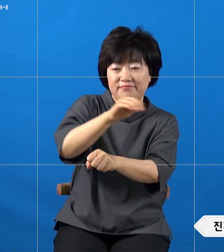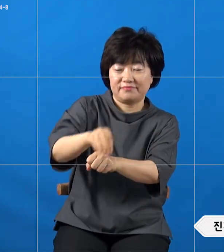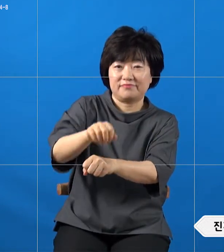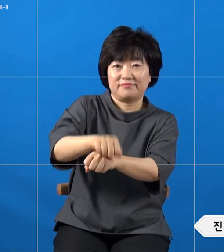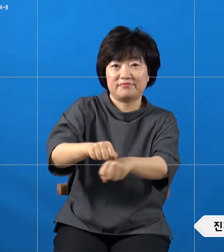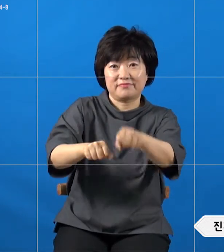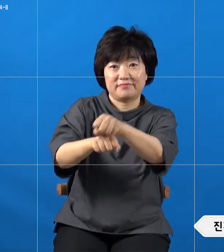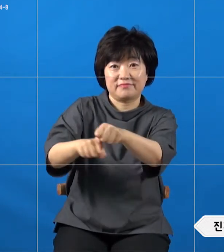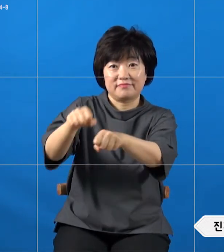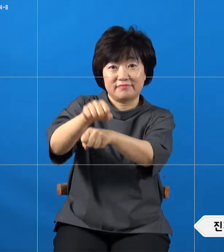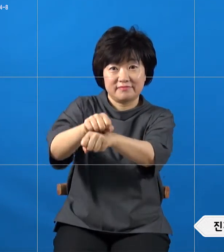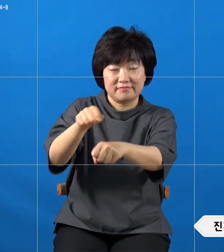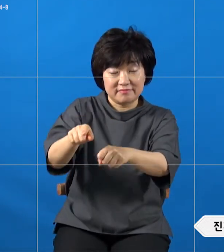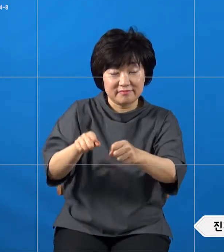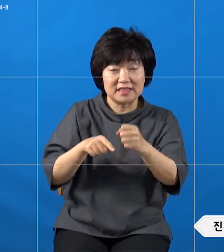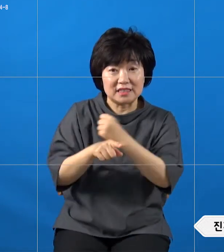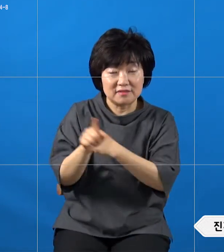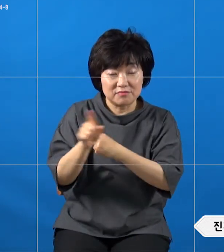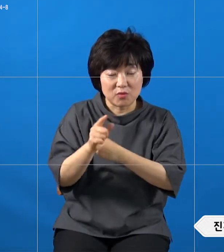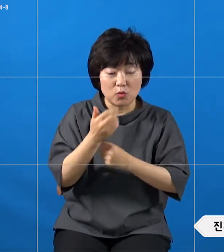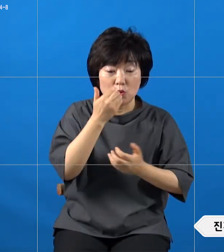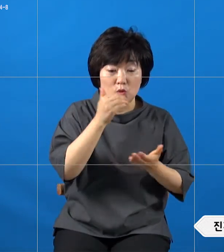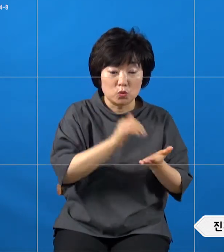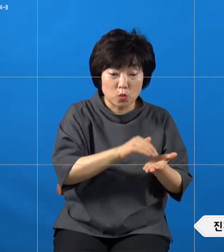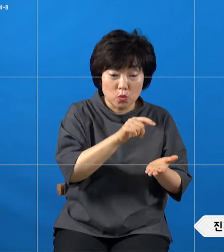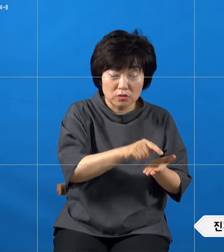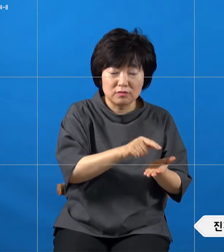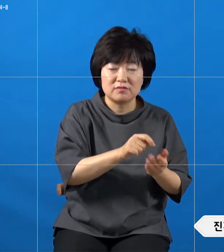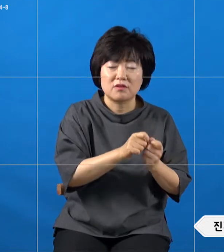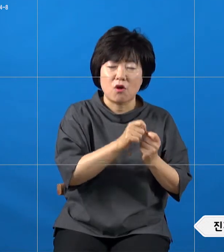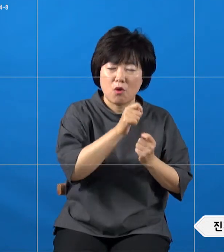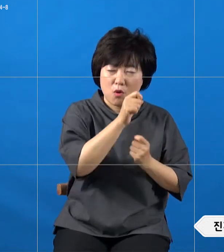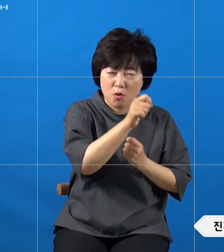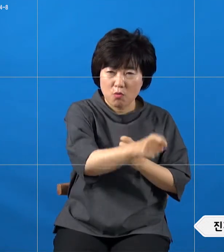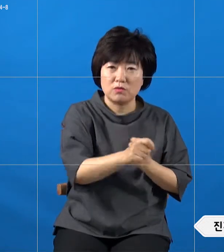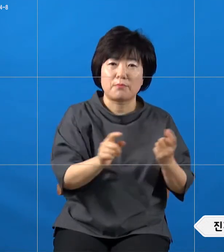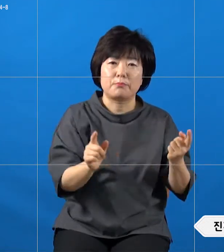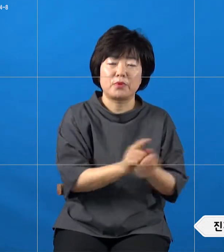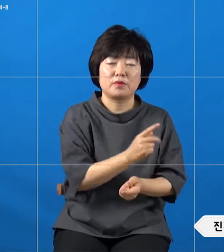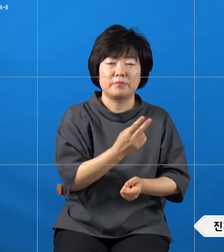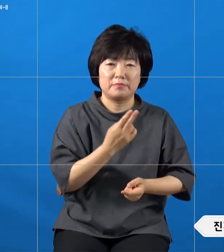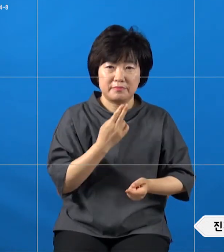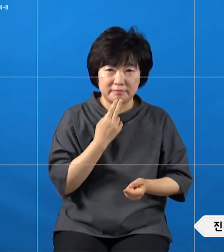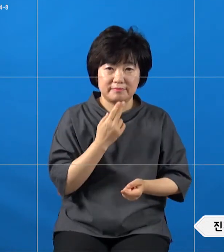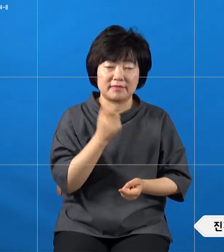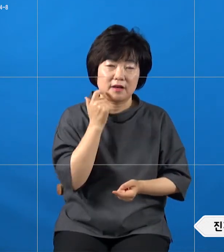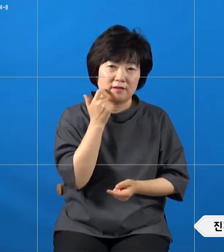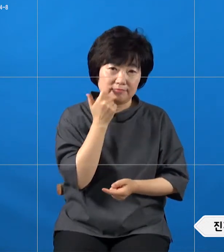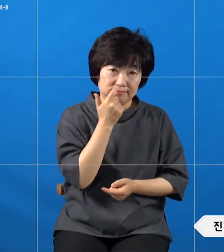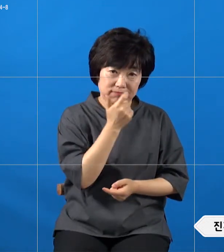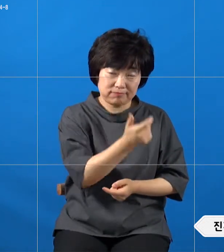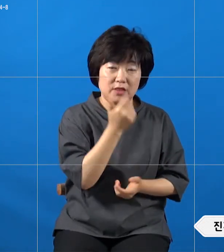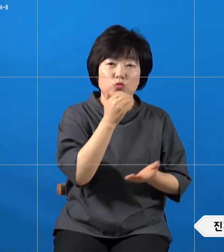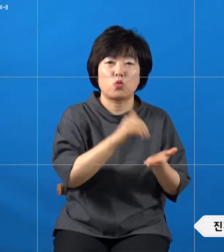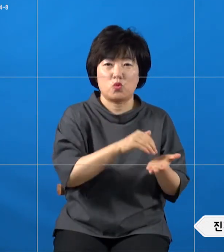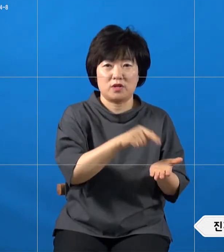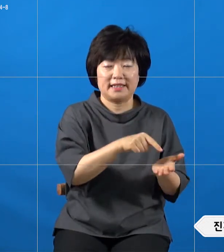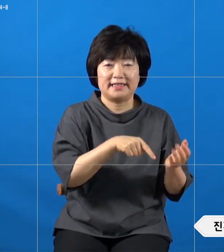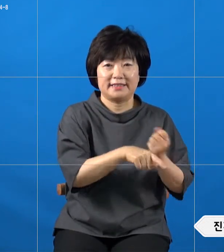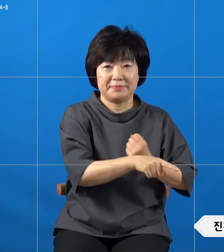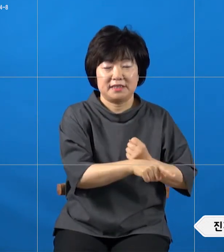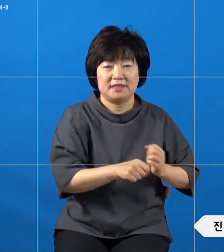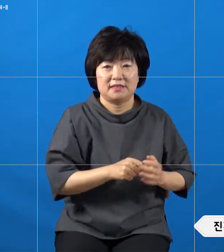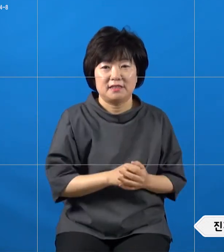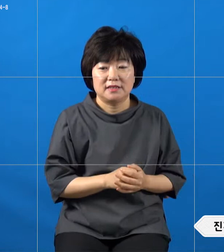않는 그 의미를 가지고 있기 때문입니다. 그래서 성경에도 이 돌에 관한